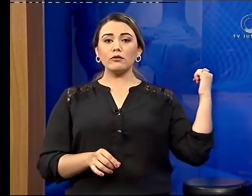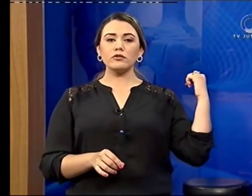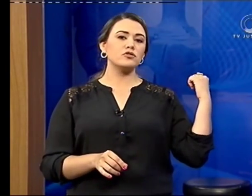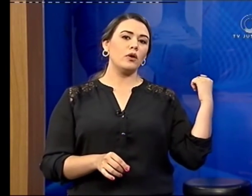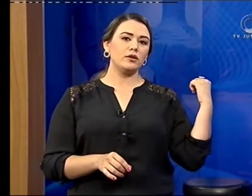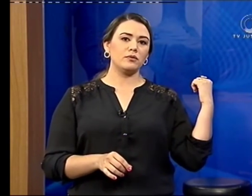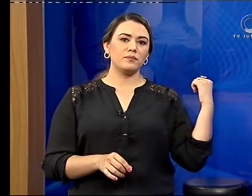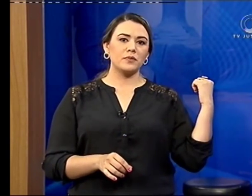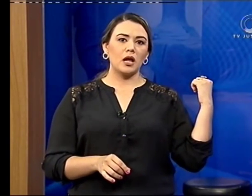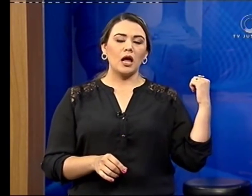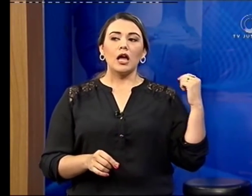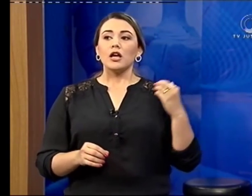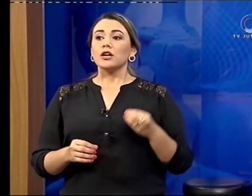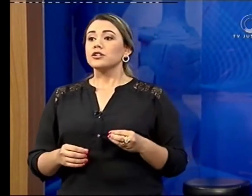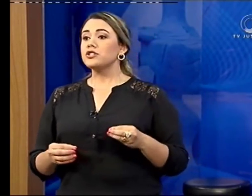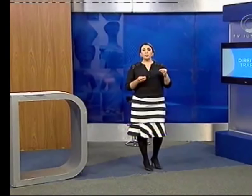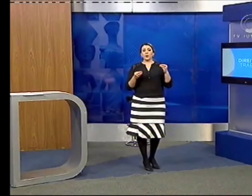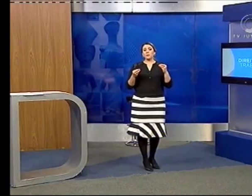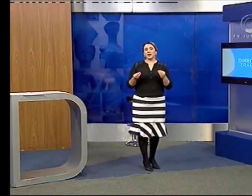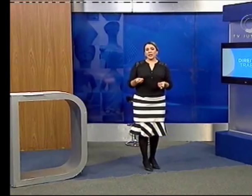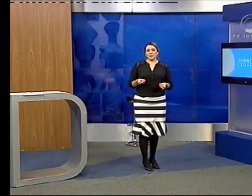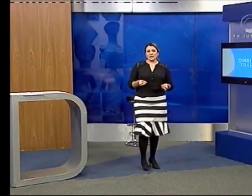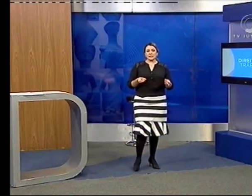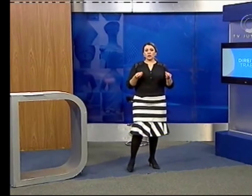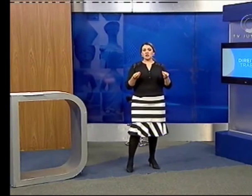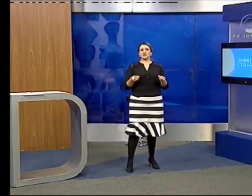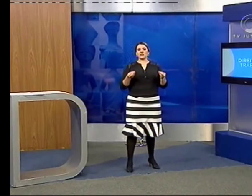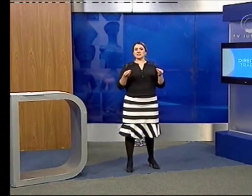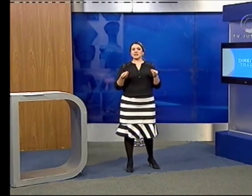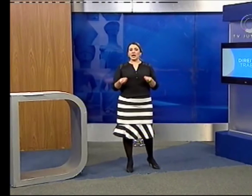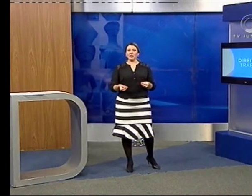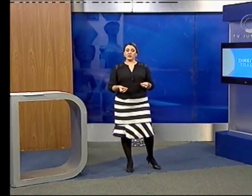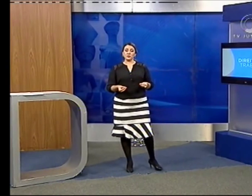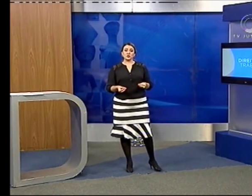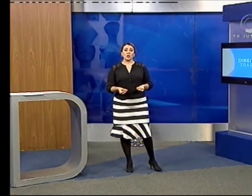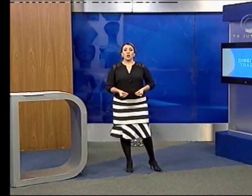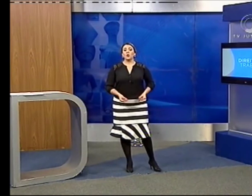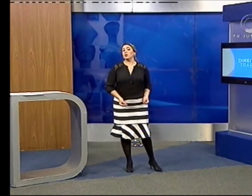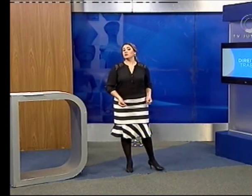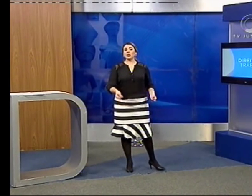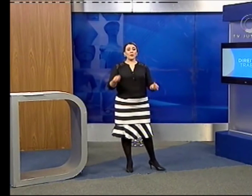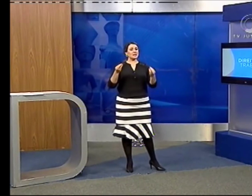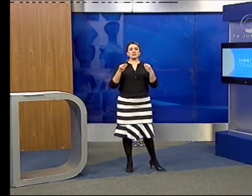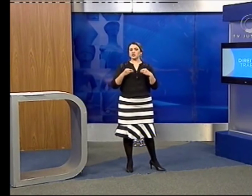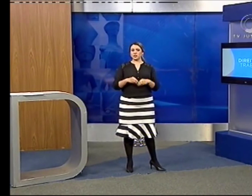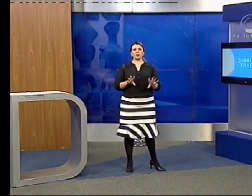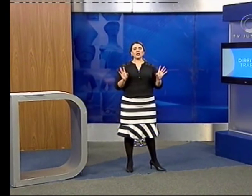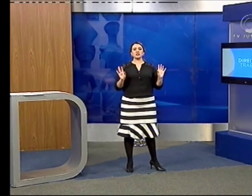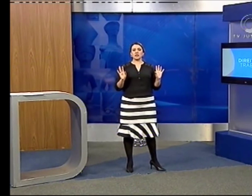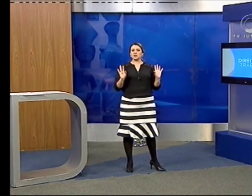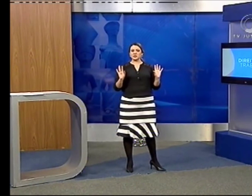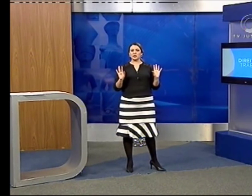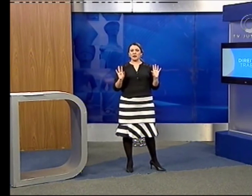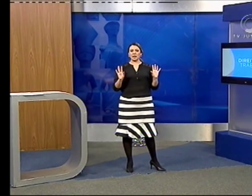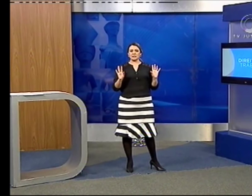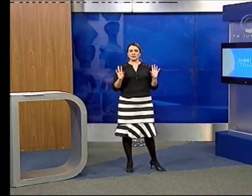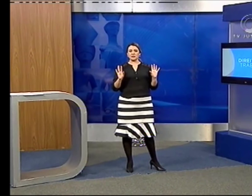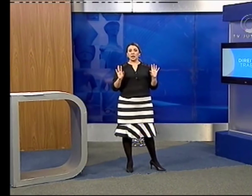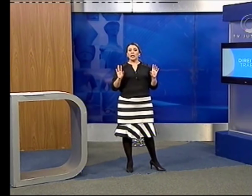século XVIII, de problemas que nós vivenciávamos quando não existiam legislações trabalhistas.